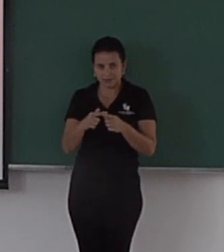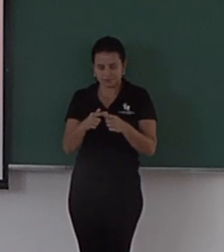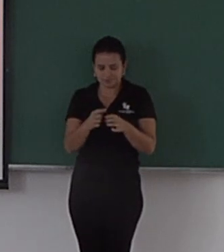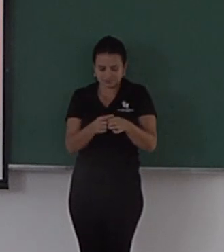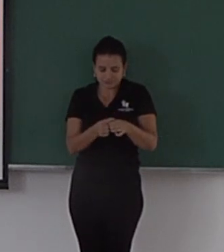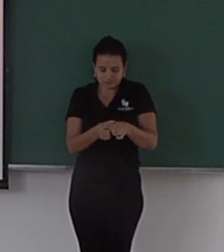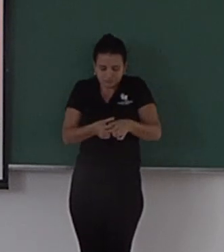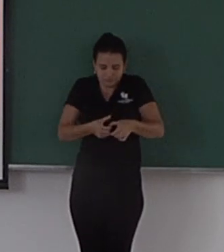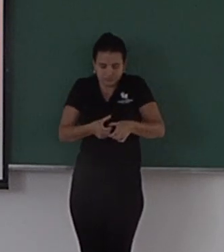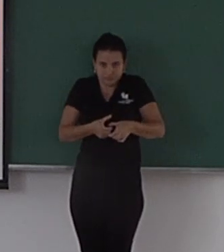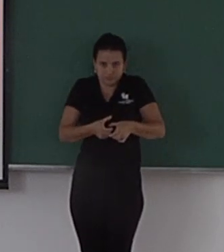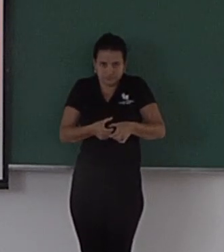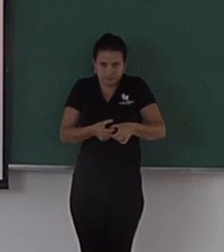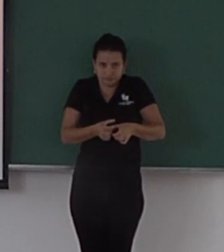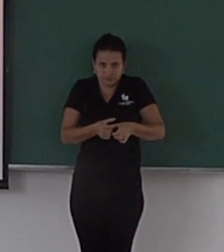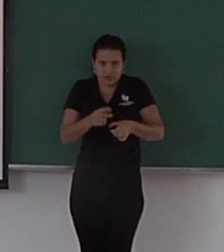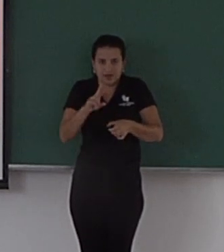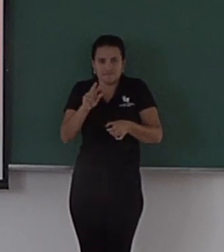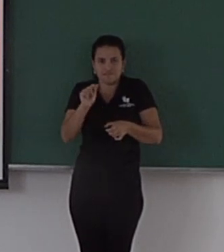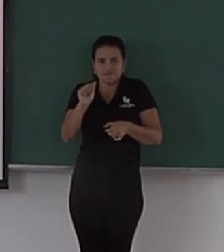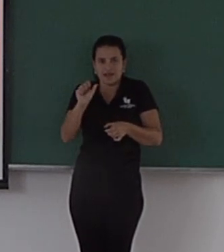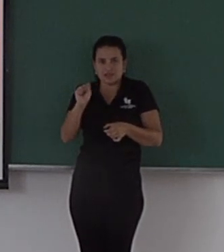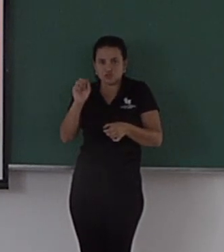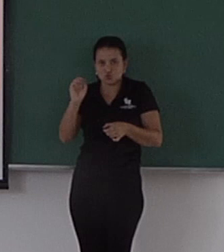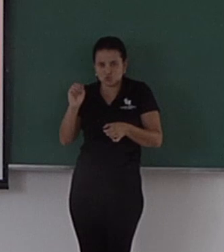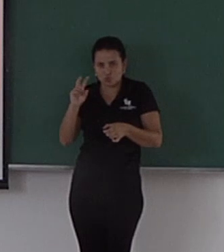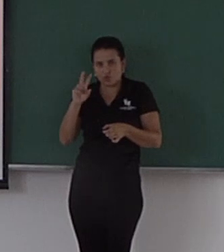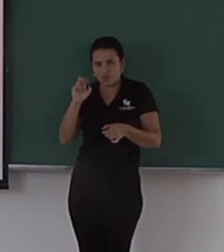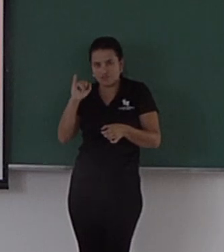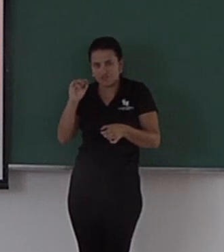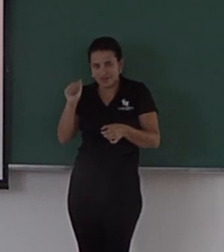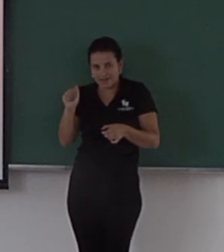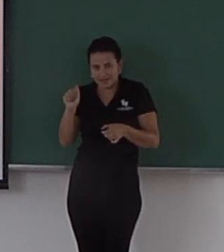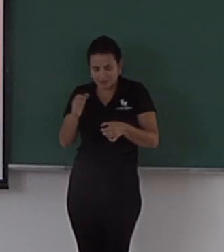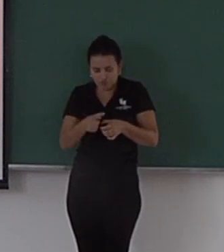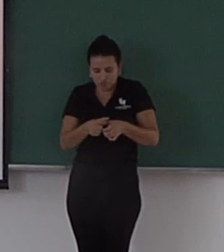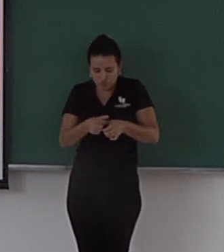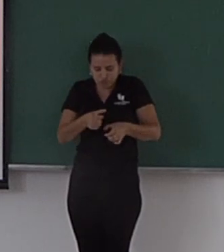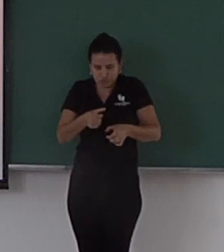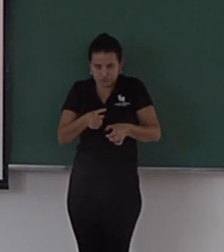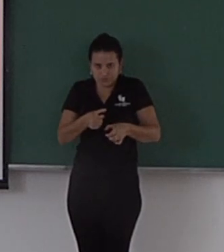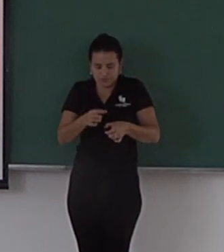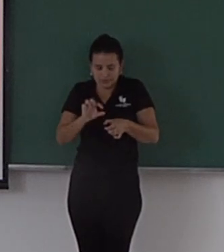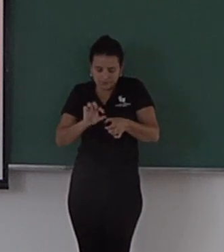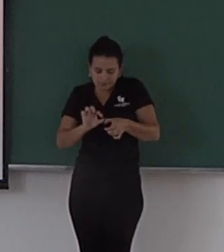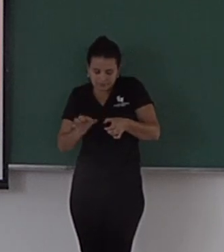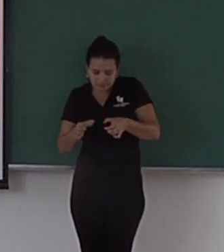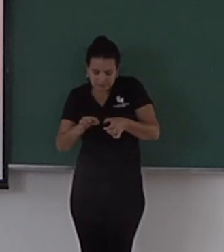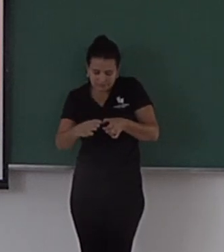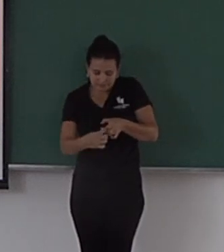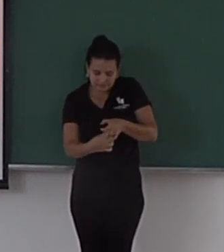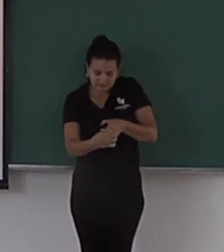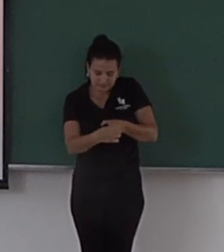vaso, eles aumentam substancialmente. Tá? Então, um vaso tem pequenos orifícios que fazem a comunicação do meio interno com o